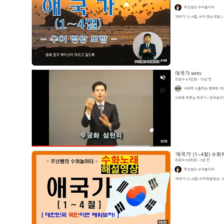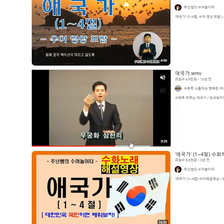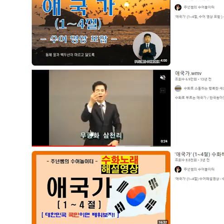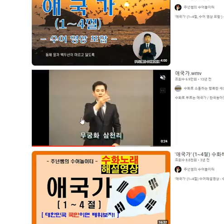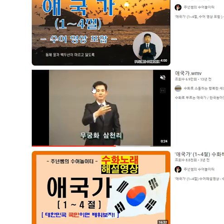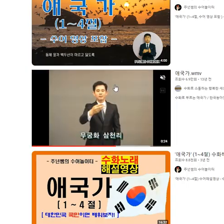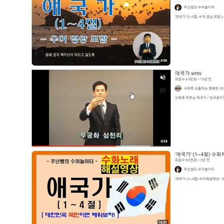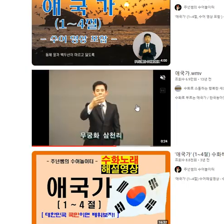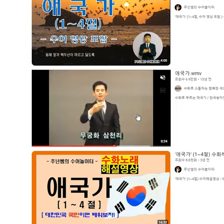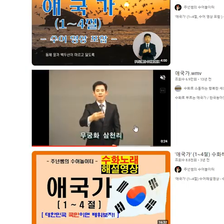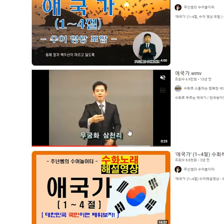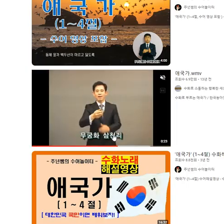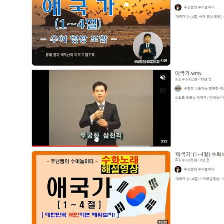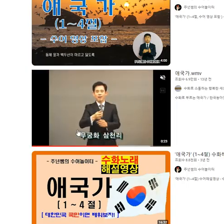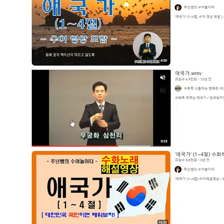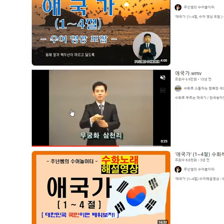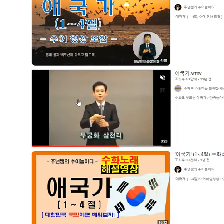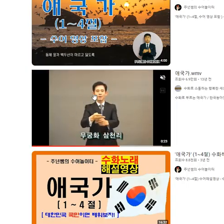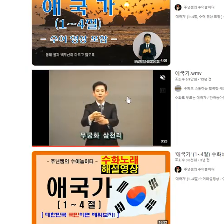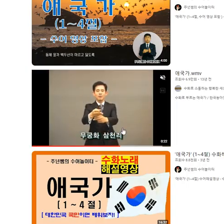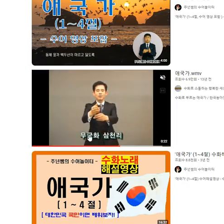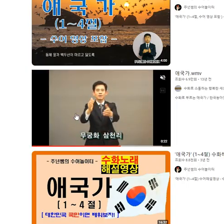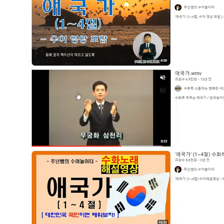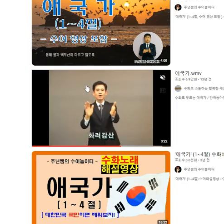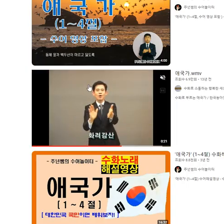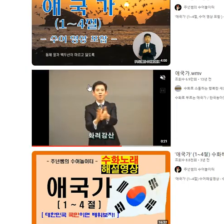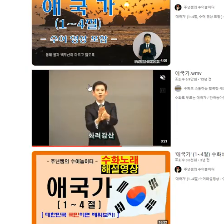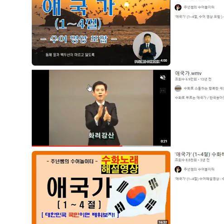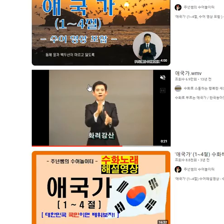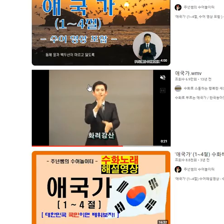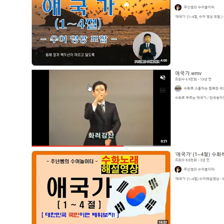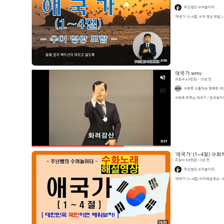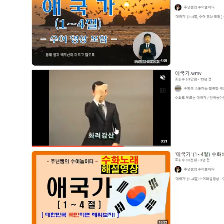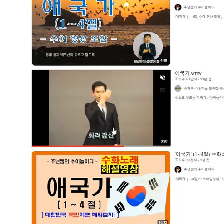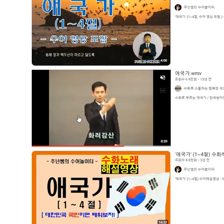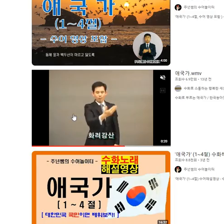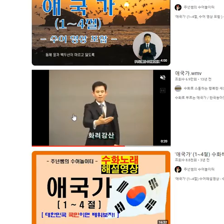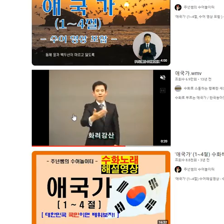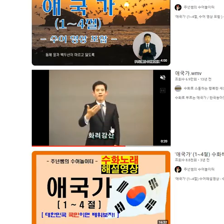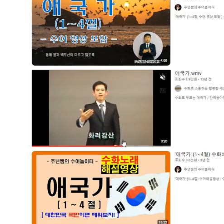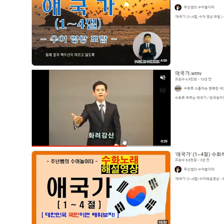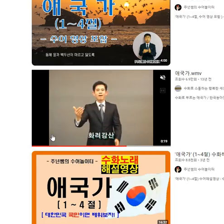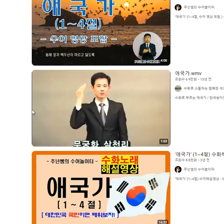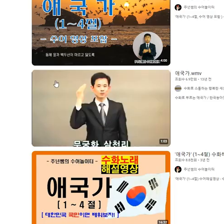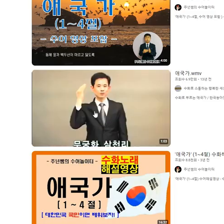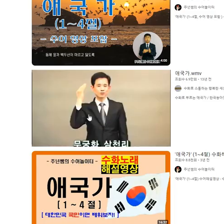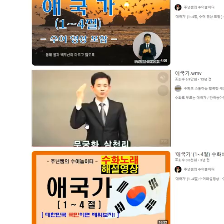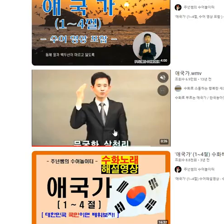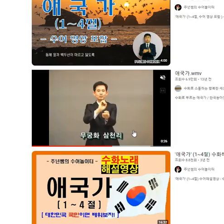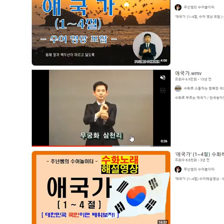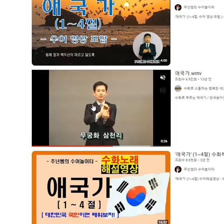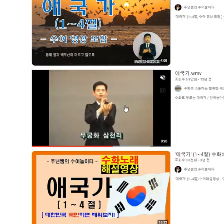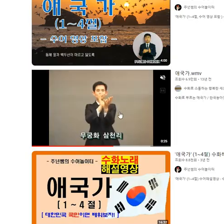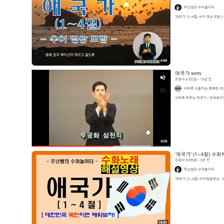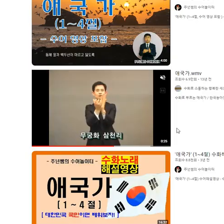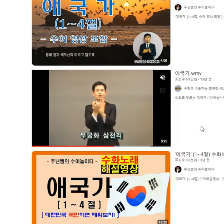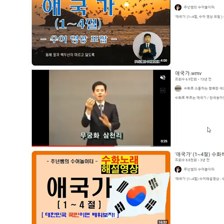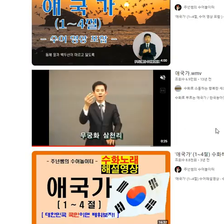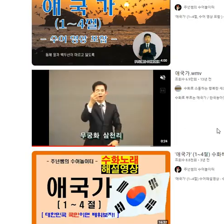워낙 그 이제 수지 한국어로 제정이 돼가지고 그러니까 수지 한국어 버전이라고 그러면